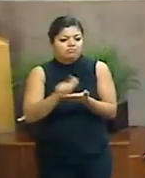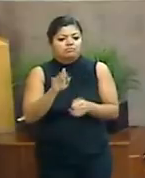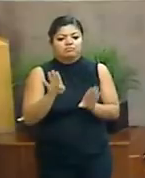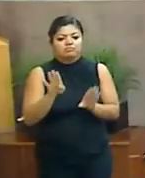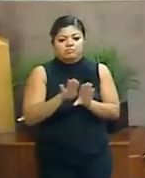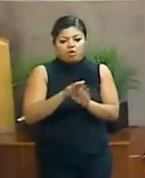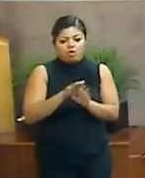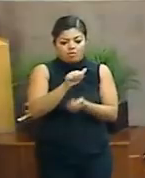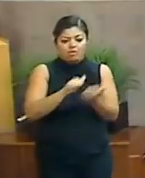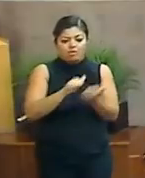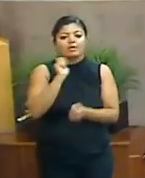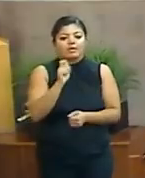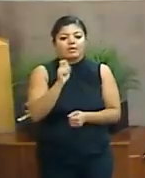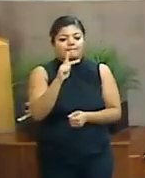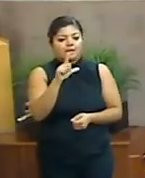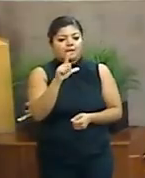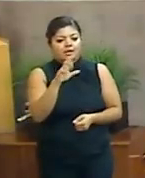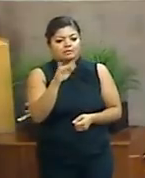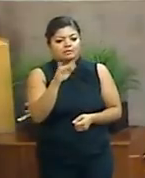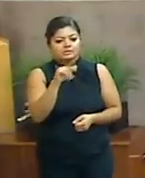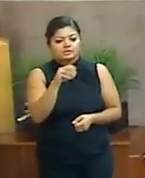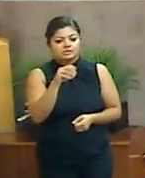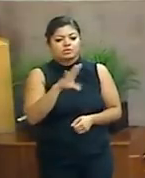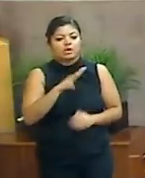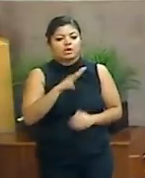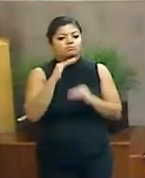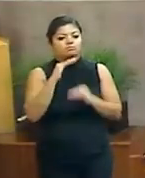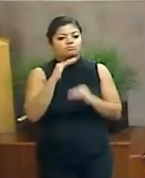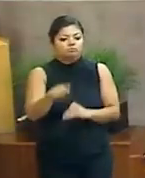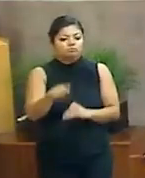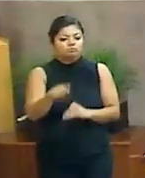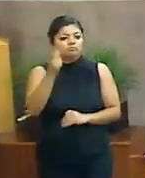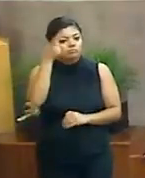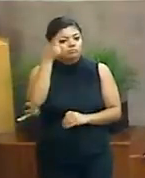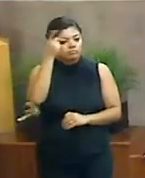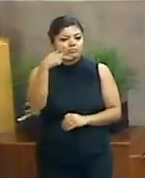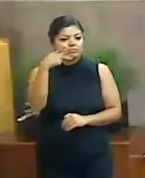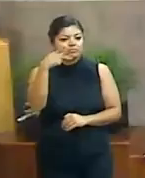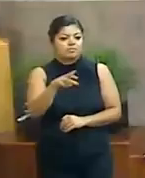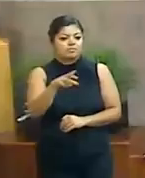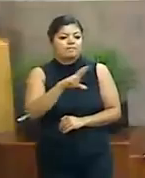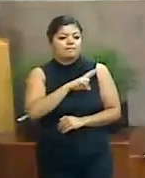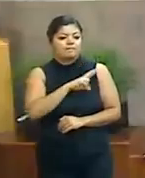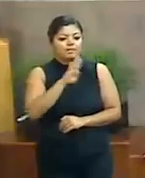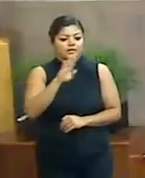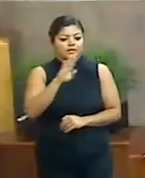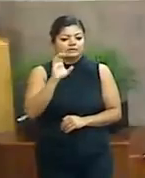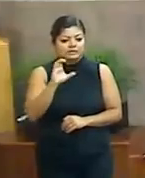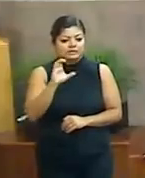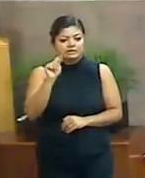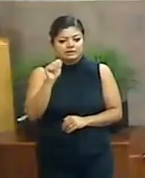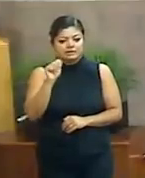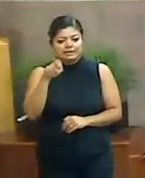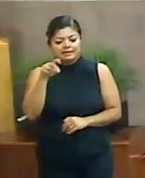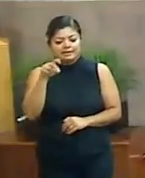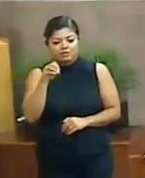a plebiscito incide en una limitación a la propiedad particular debe ser tenedora inmobiliaria